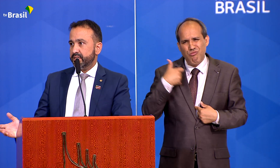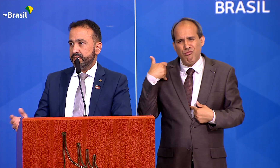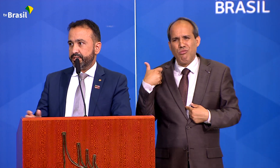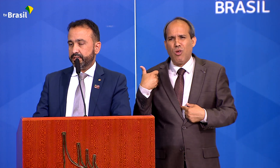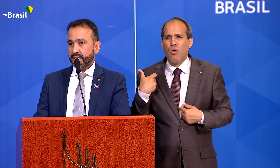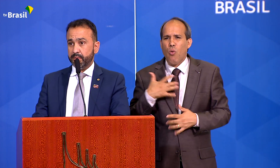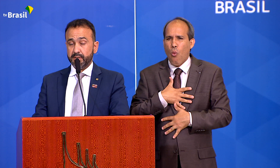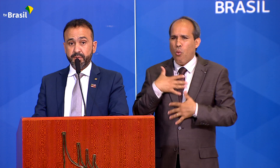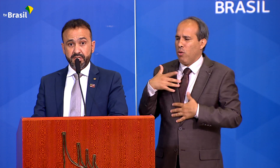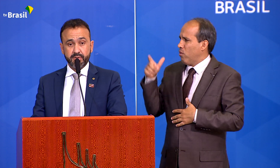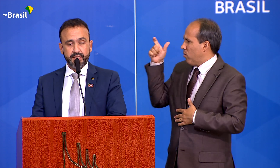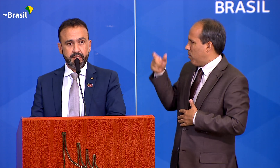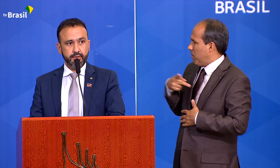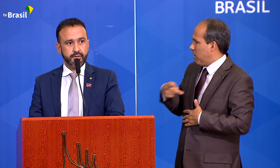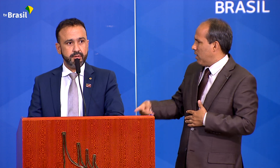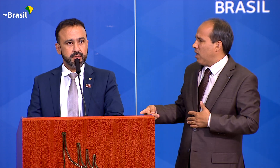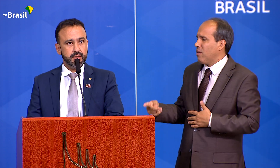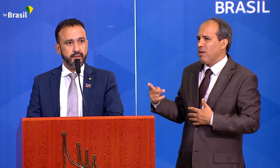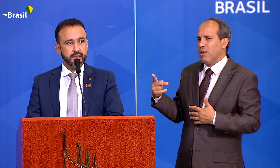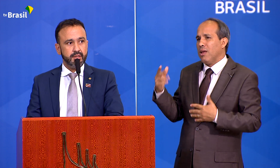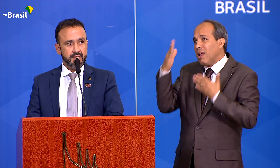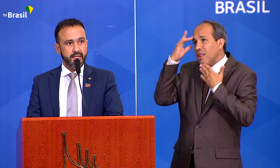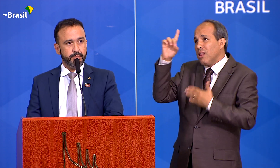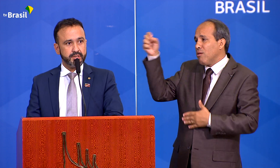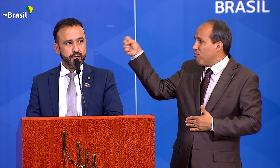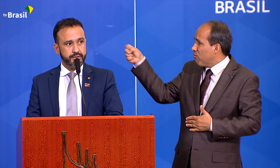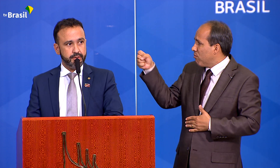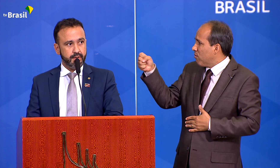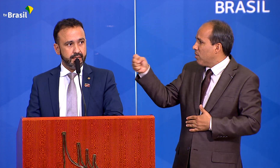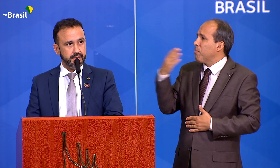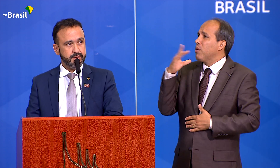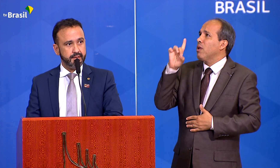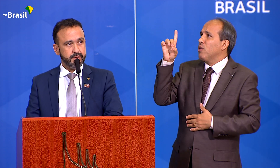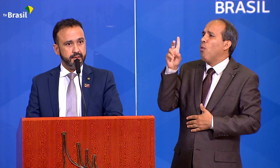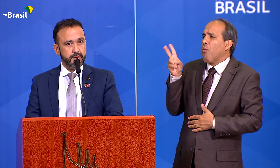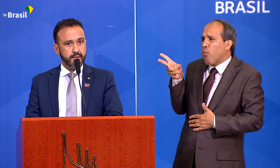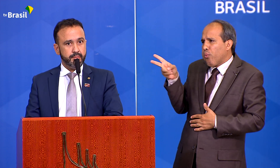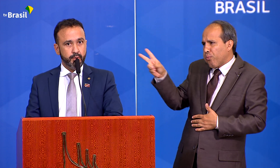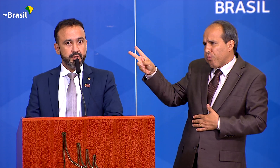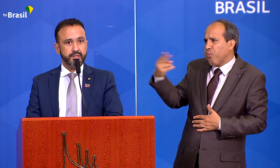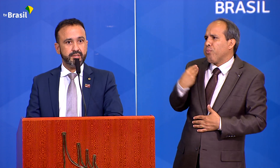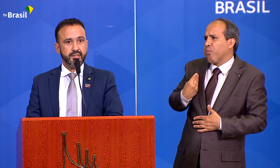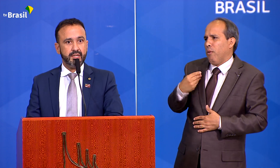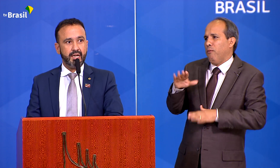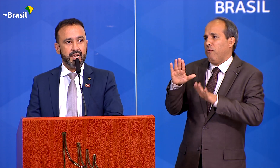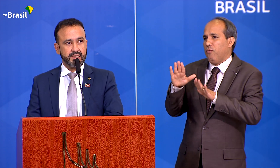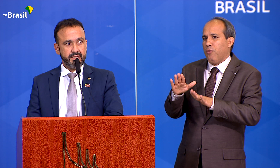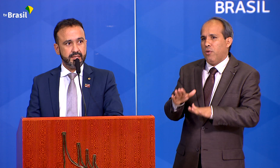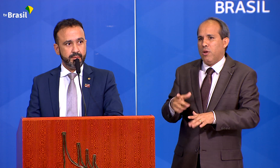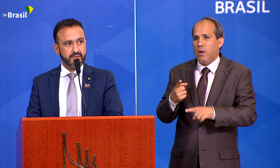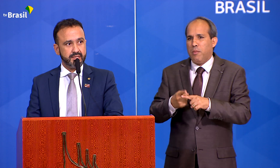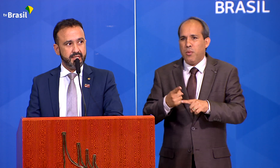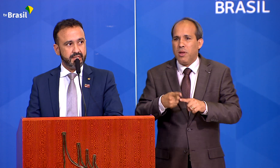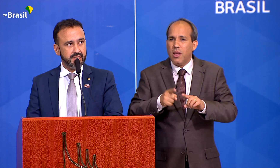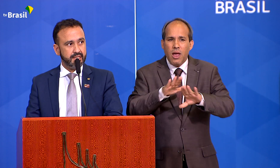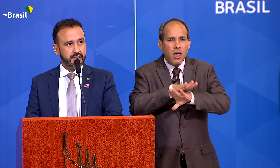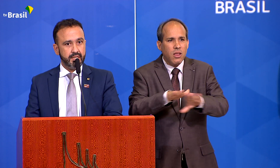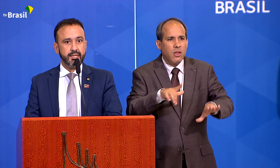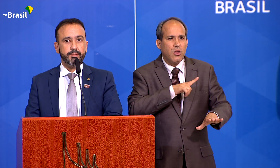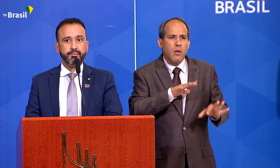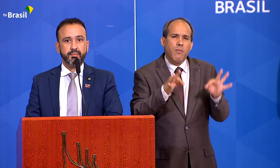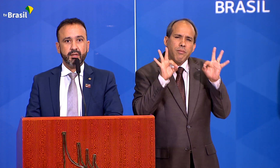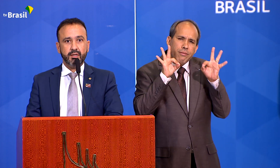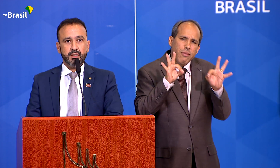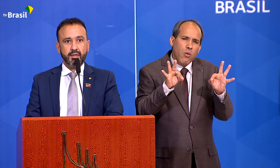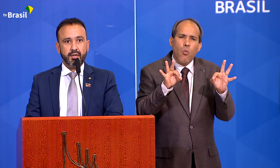pelo presidente que temos e pedimos a Deus que ele possa continuar pois assim temos a certeza